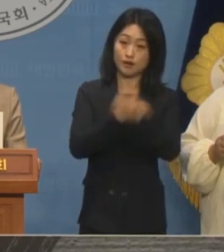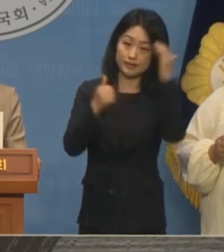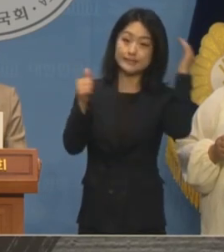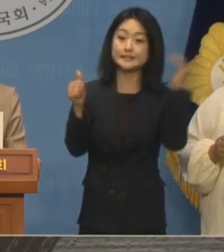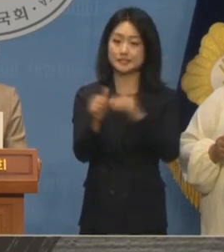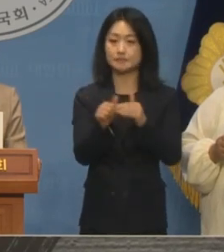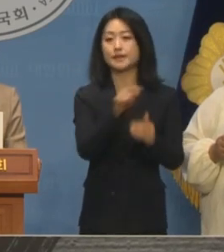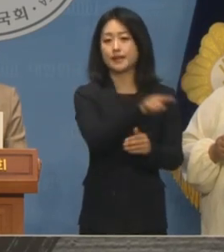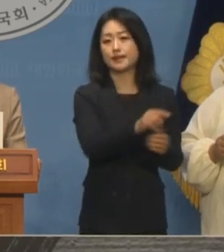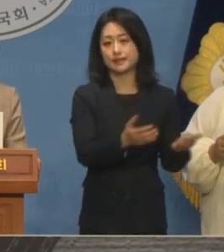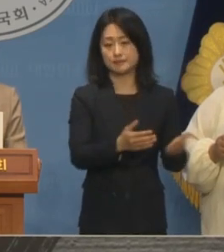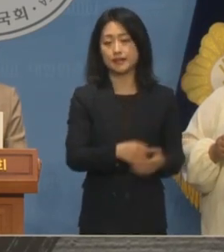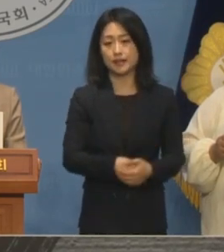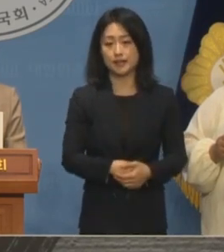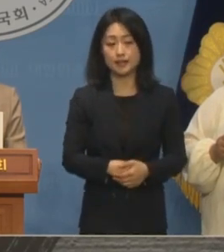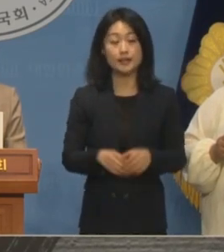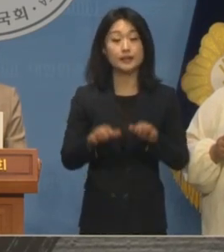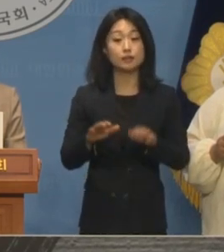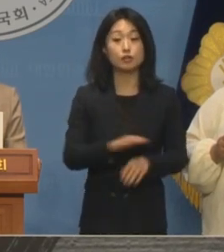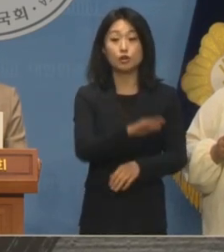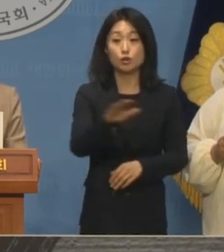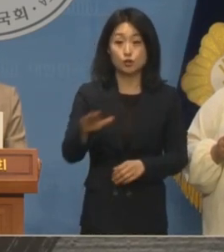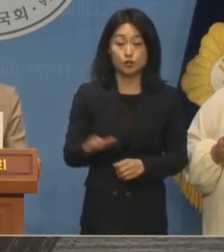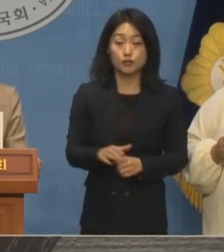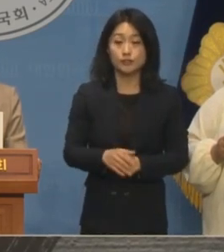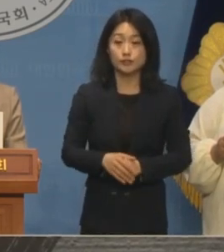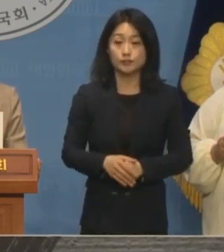일입니다. 이제 우리는